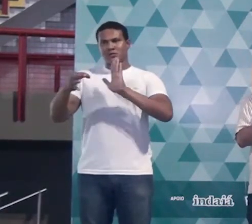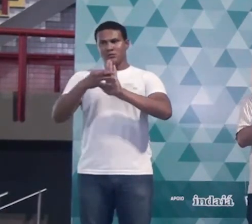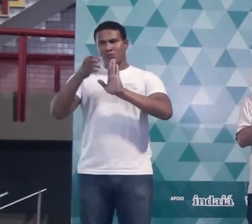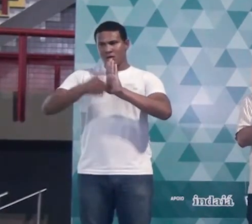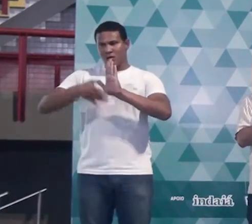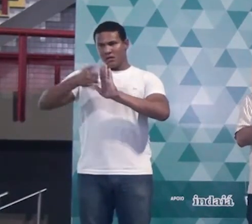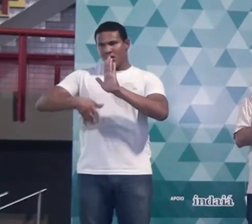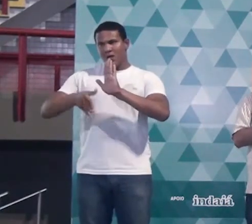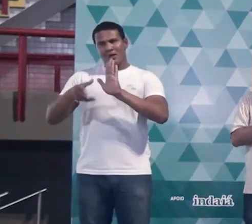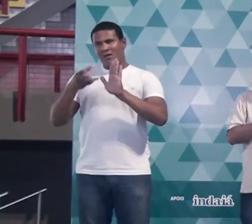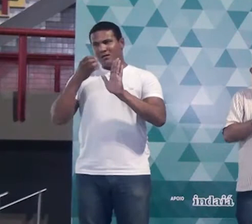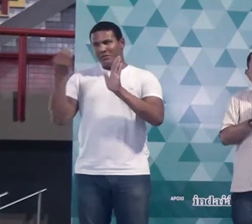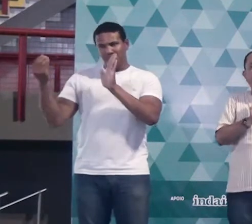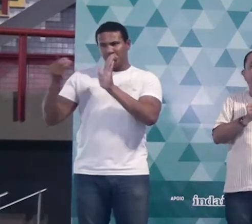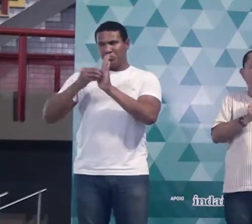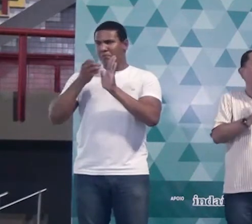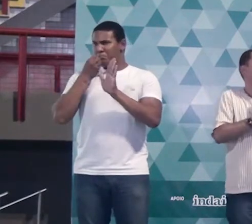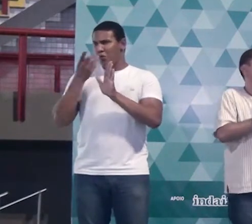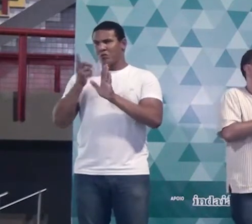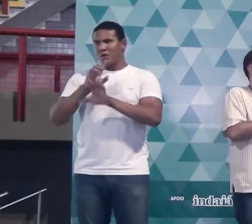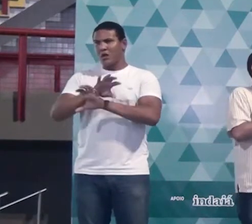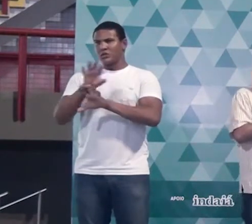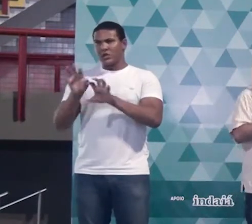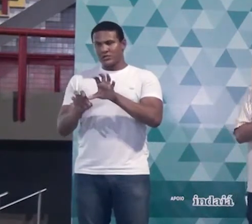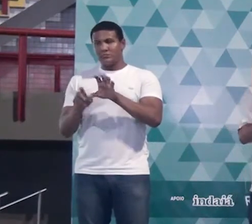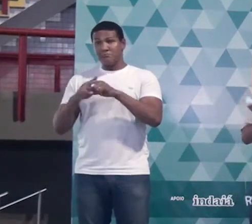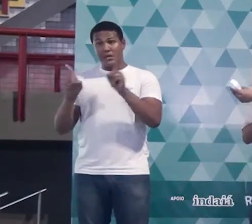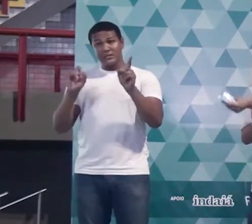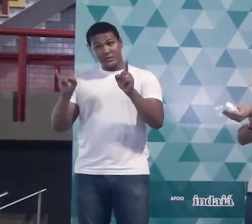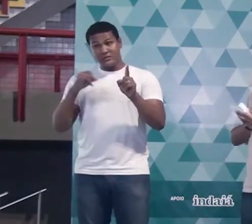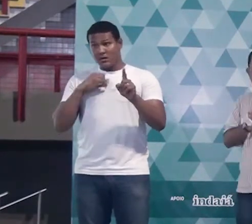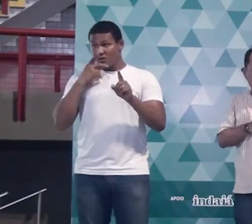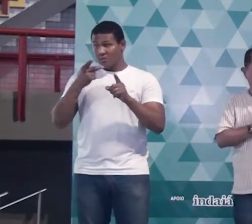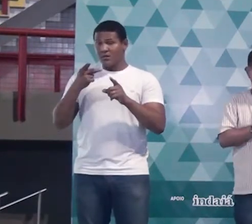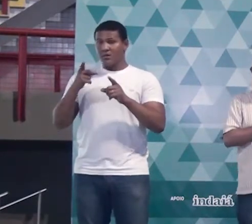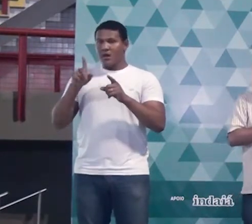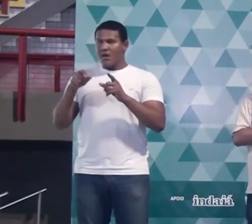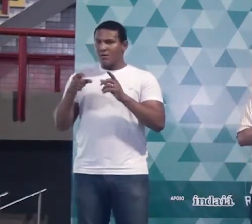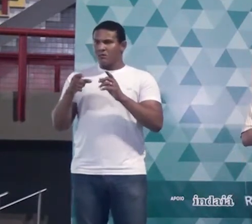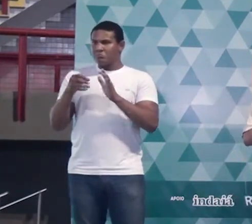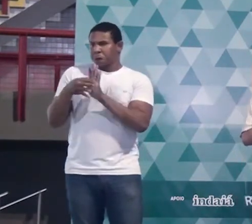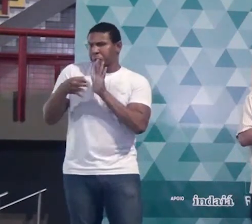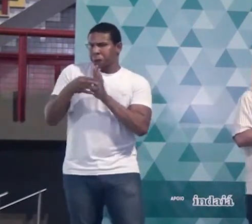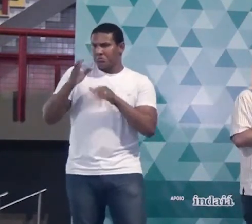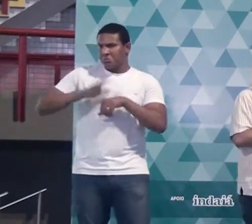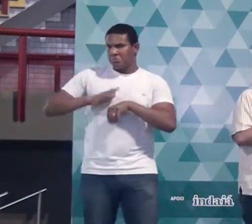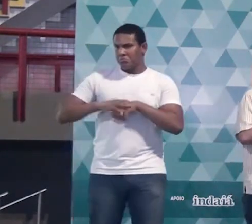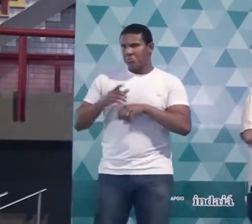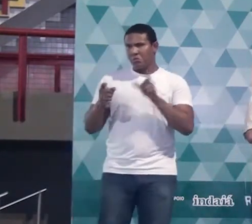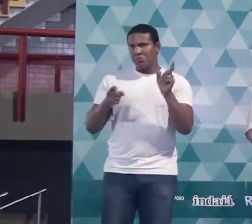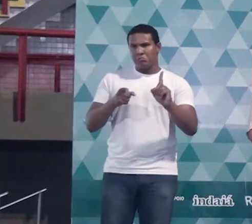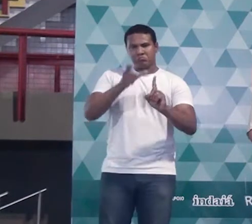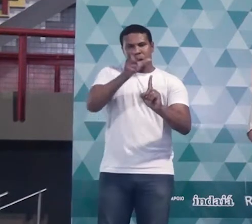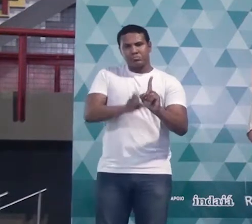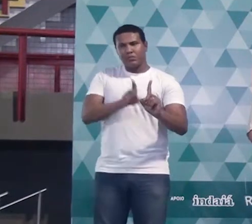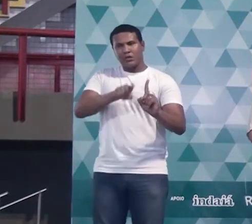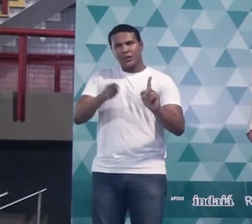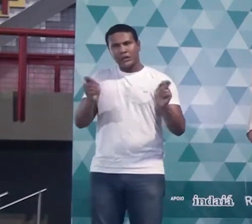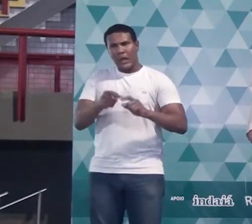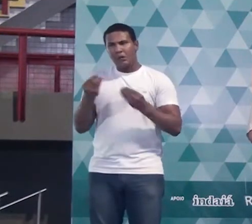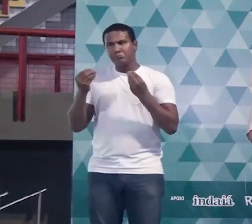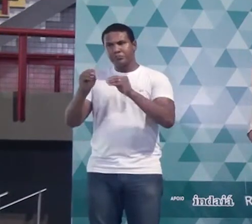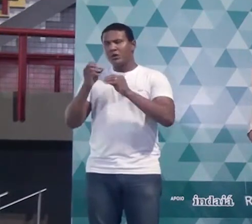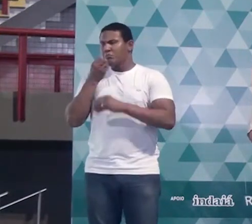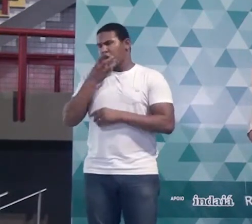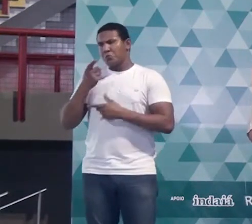os regionalismos não cabem. Mas se for num texto narrativo que permita uma fala de personagem assim, não tem problema, tá